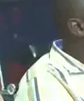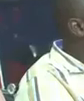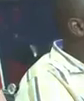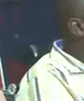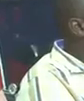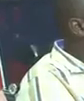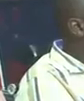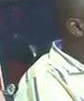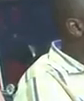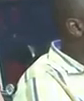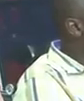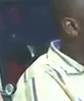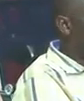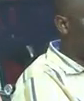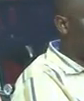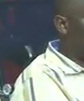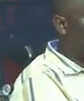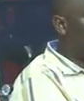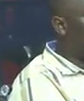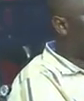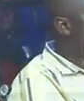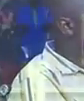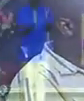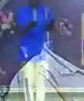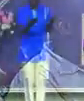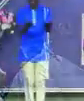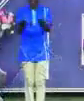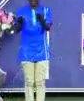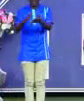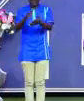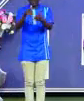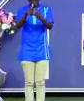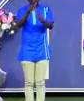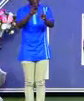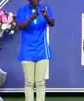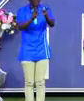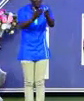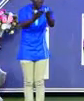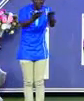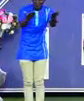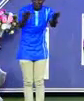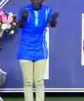njagala okwongera okwaniriza abantu bonna abazze